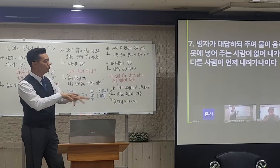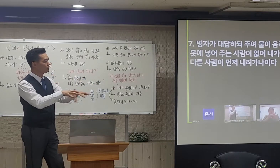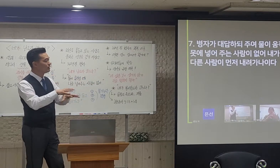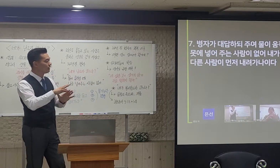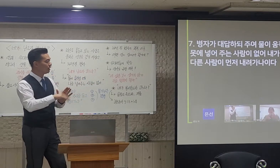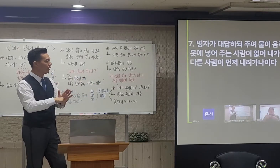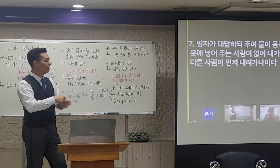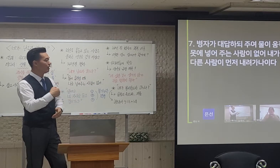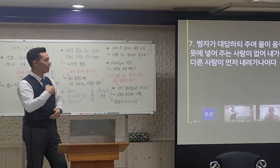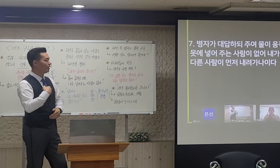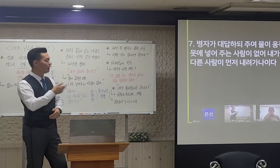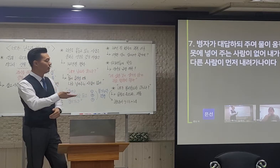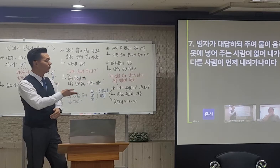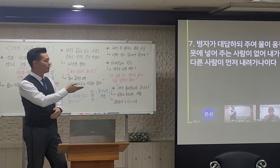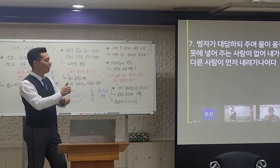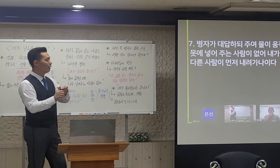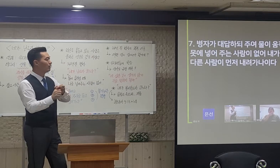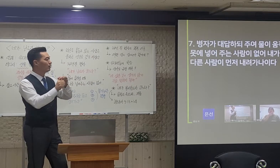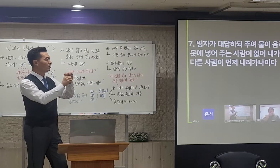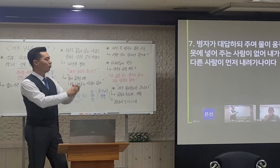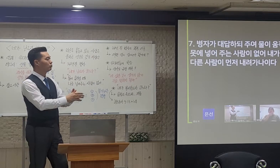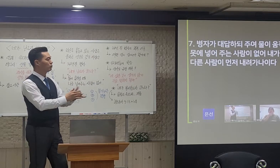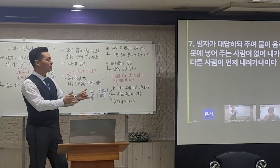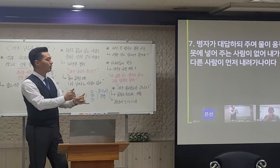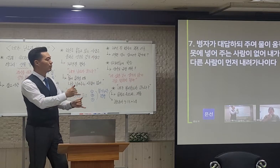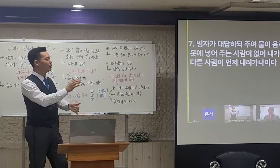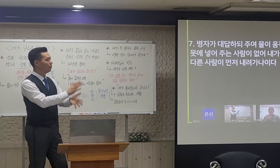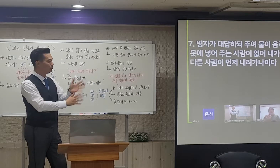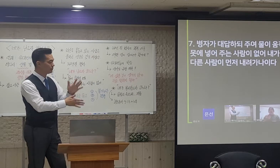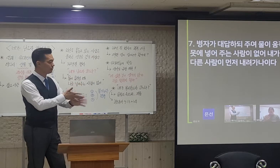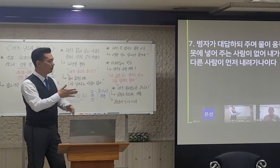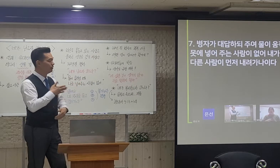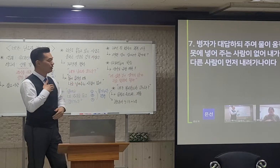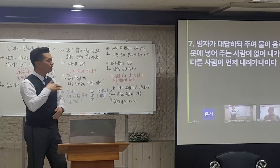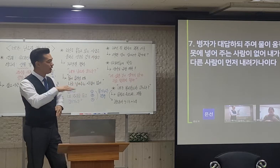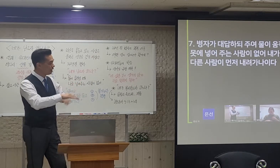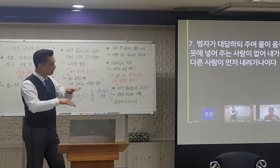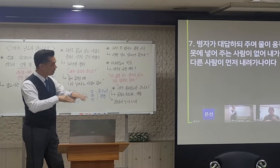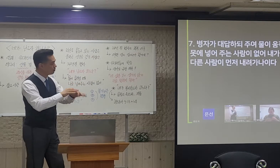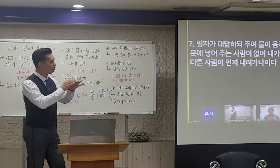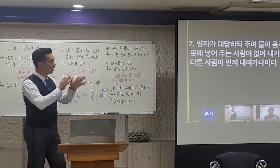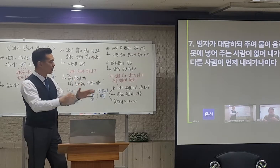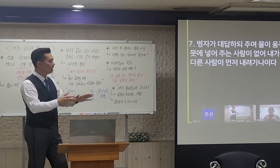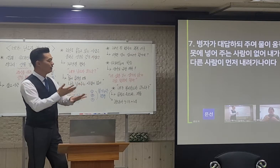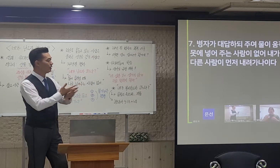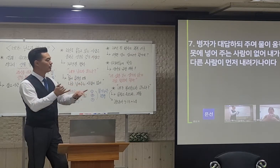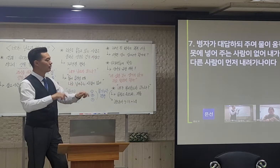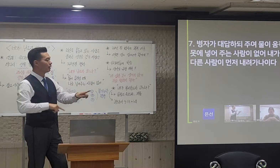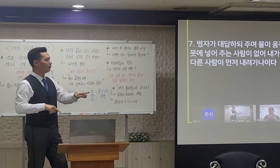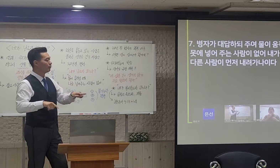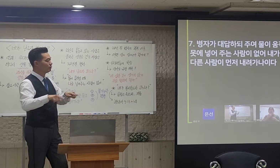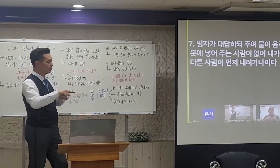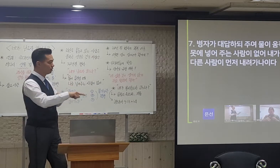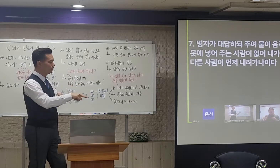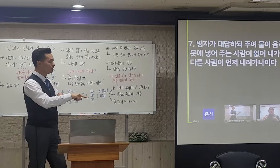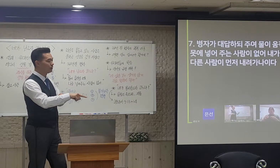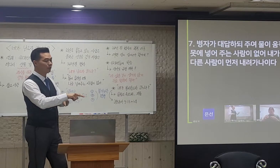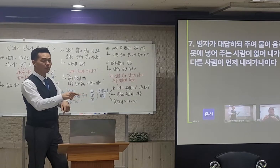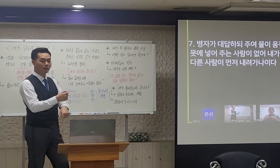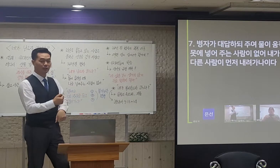움직일 때에 나를 못에 넣어주는 사람이 없어 내가 가는 동안에 다른 사람이 먼저